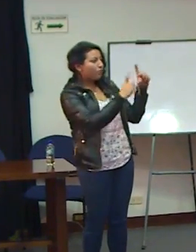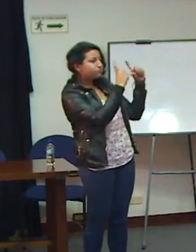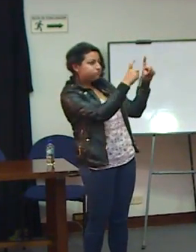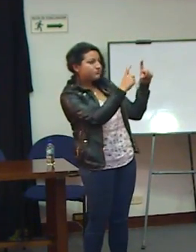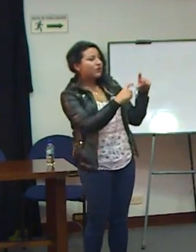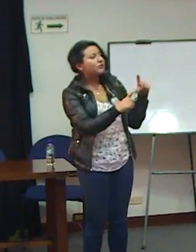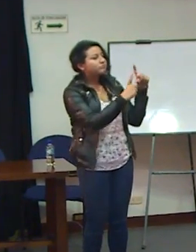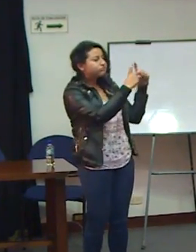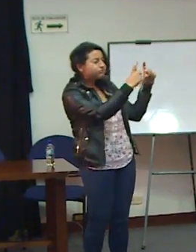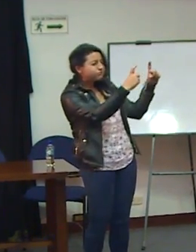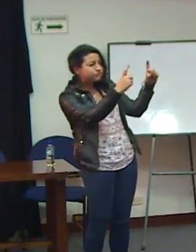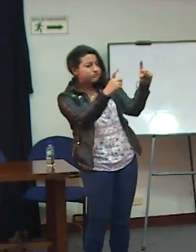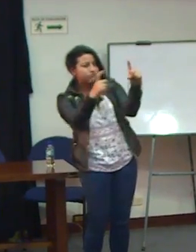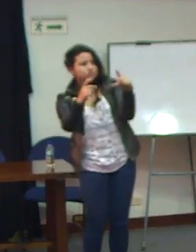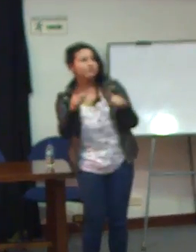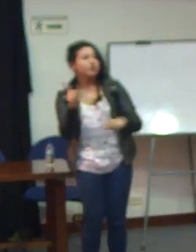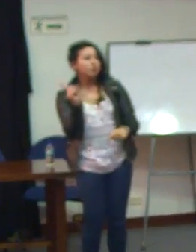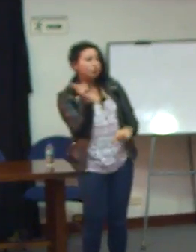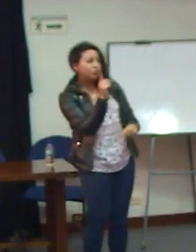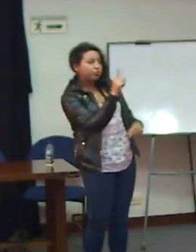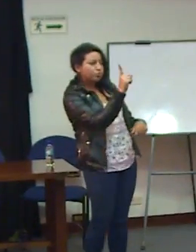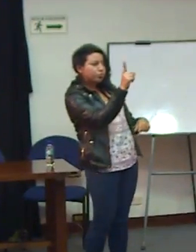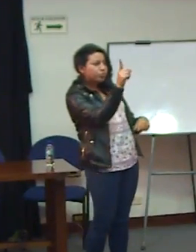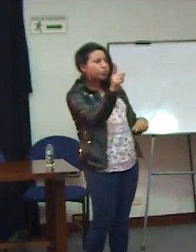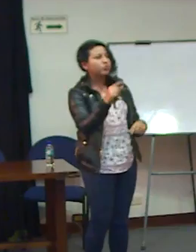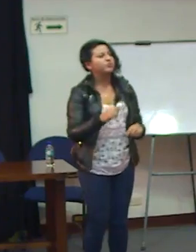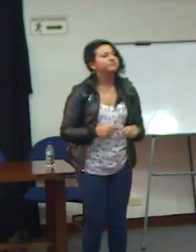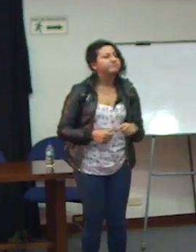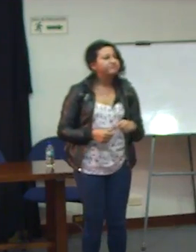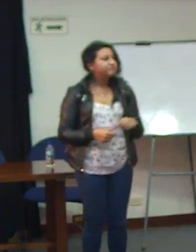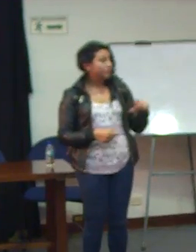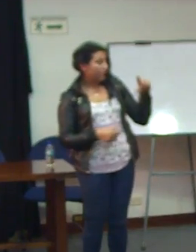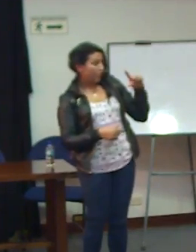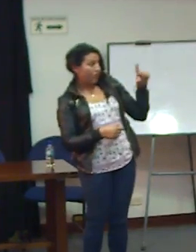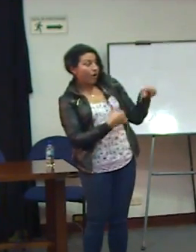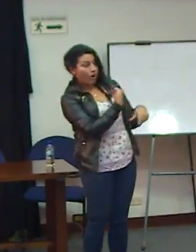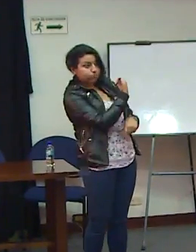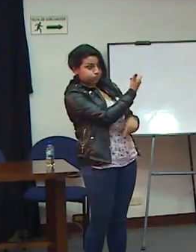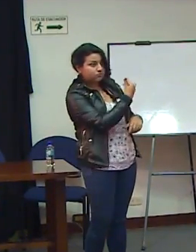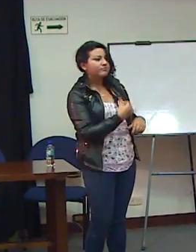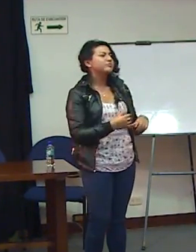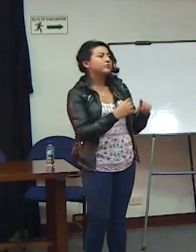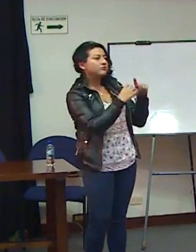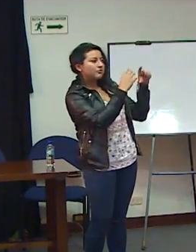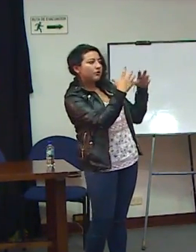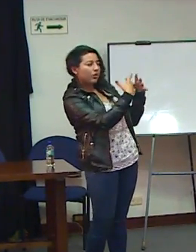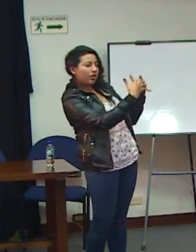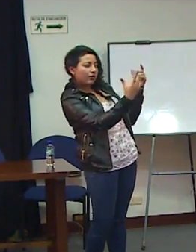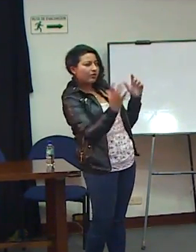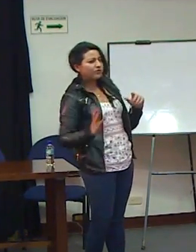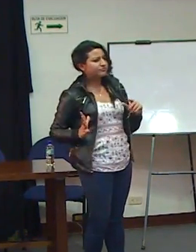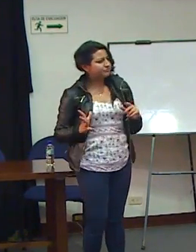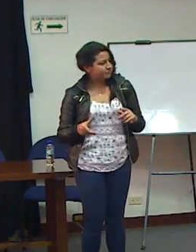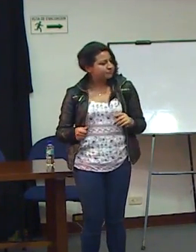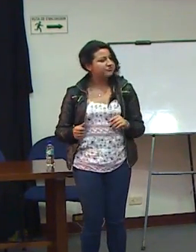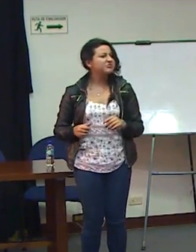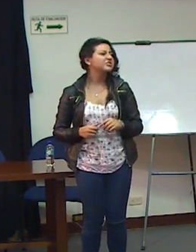momento vamos a ver algunas imágenes, unas fotografías que están en la pared